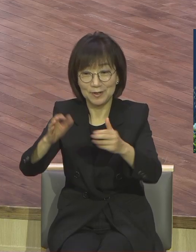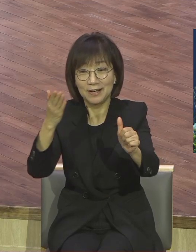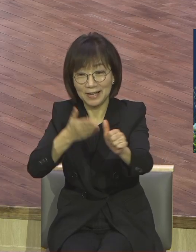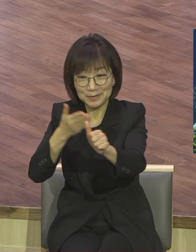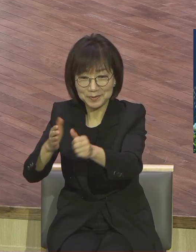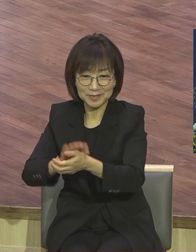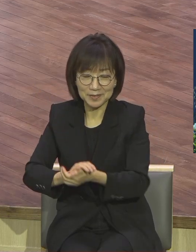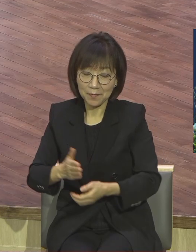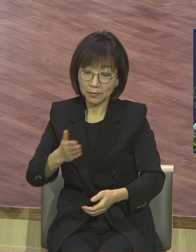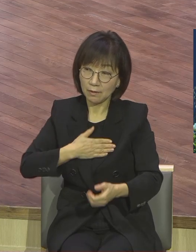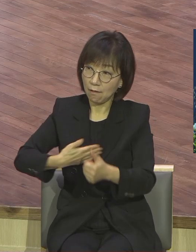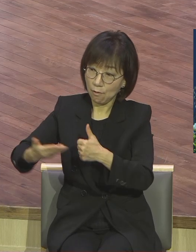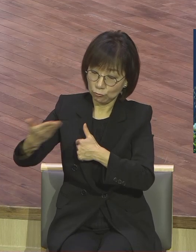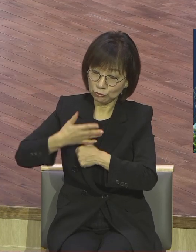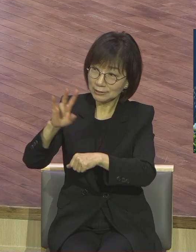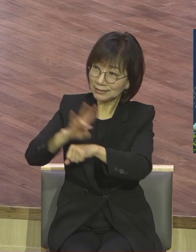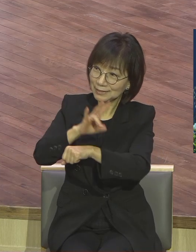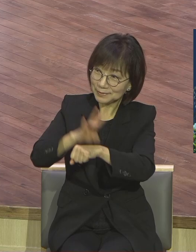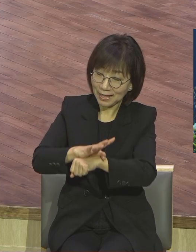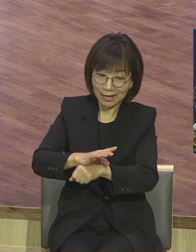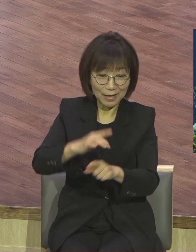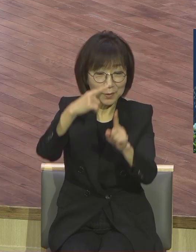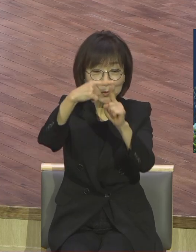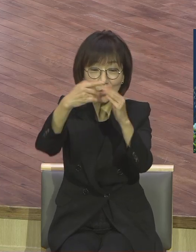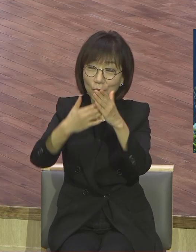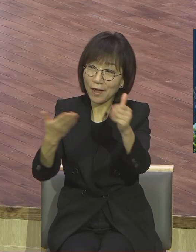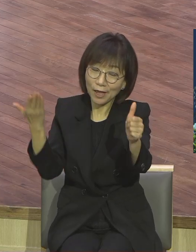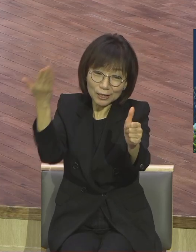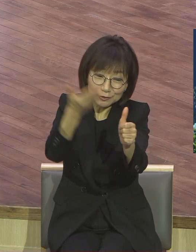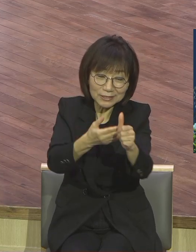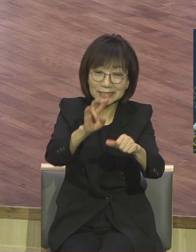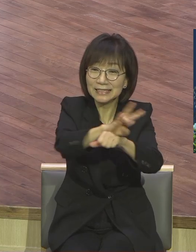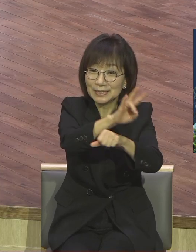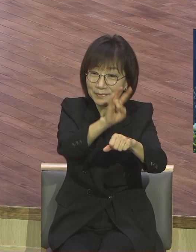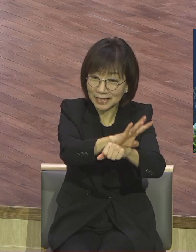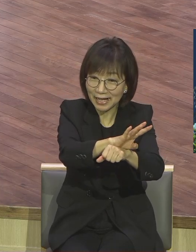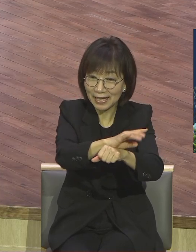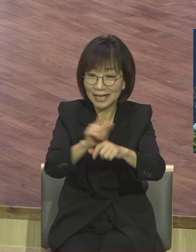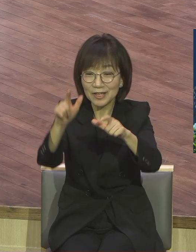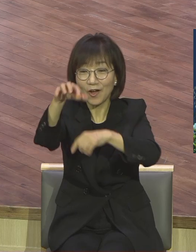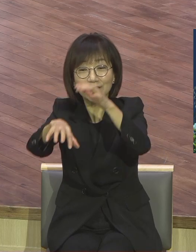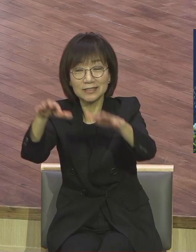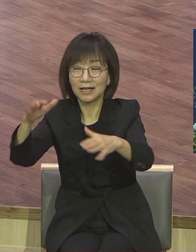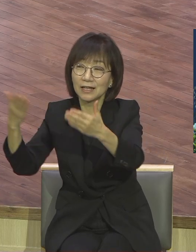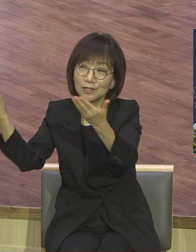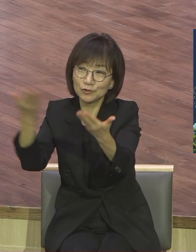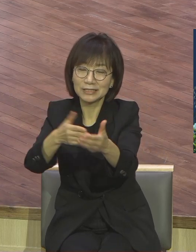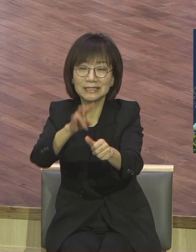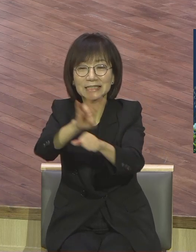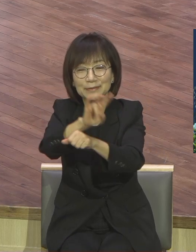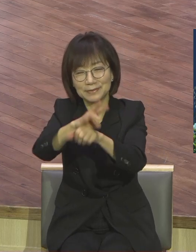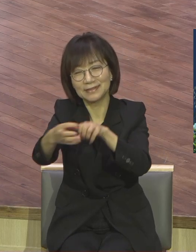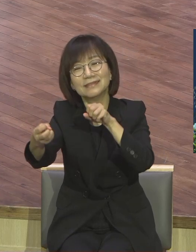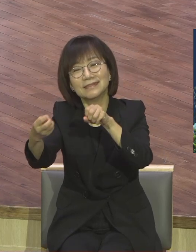교회 24, 현장 24예요. 절대 안 속죠, 이렇게 살면.